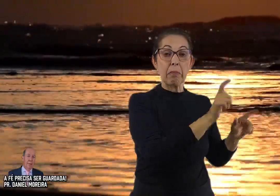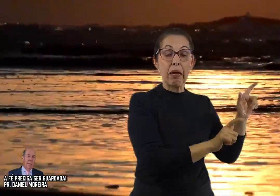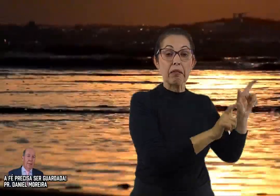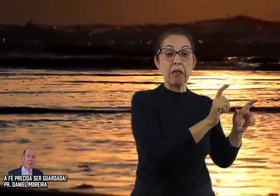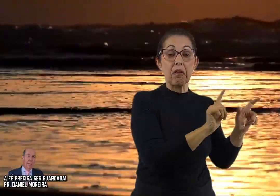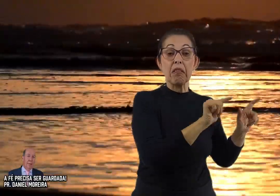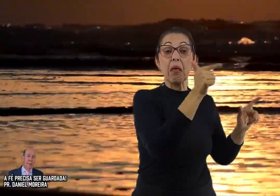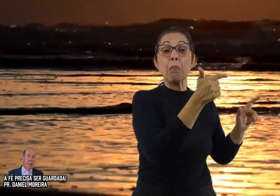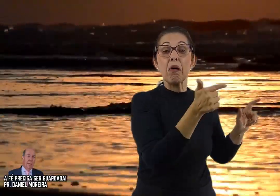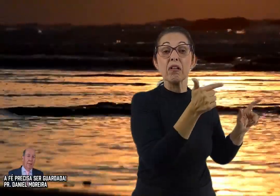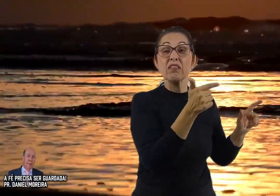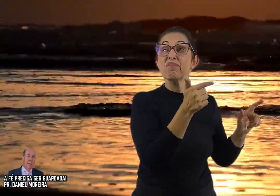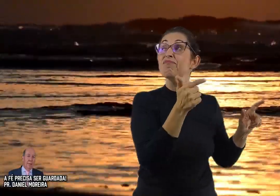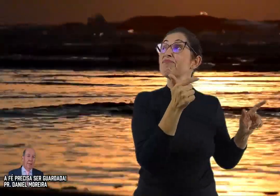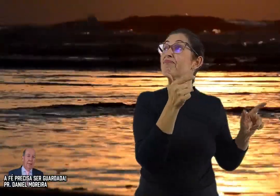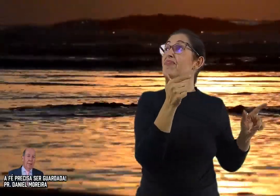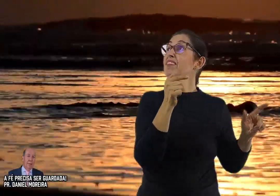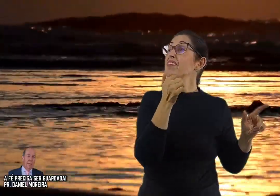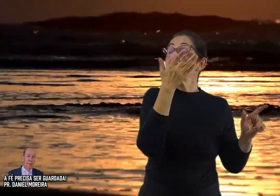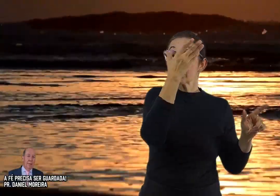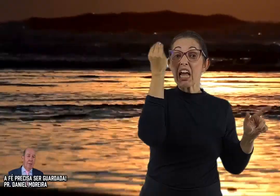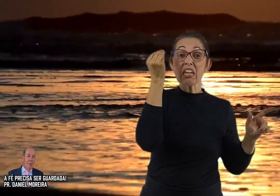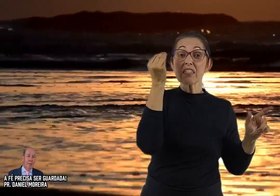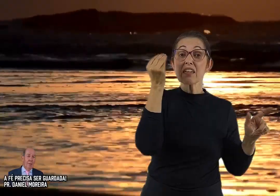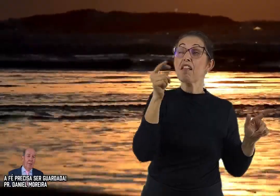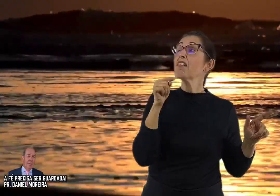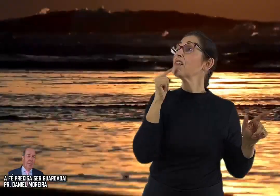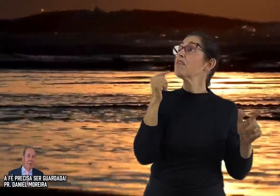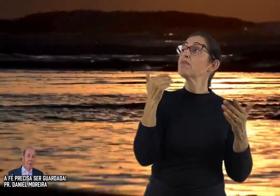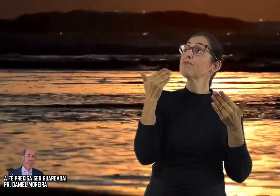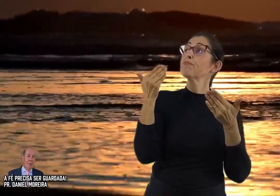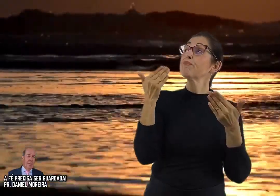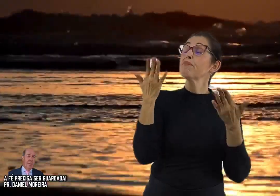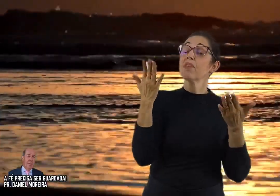estavam desconfiados de Deus. Não mudou nada.